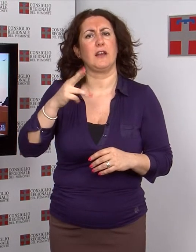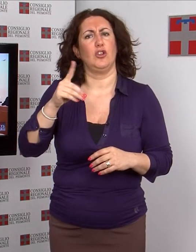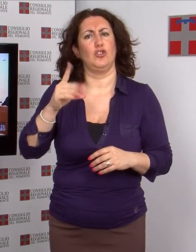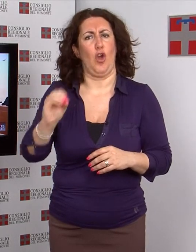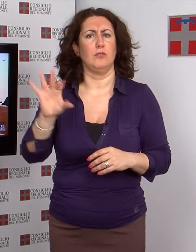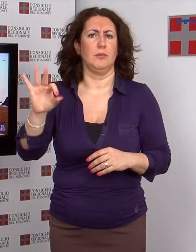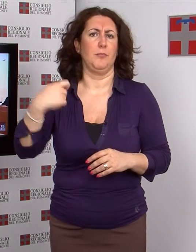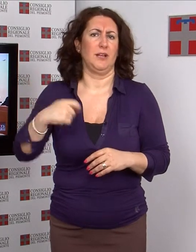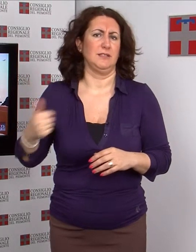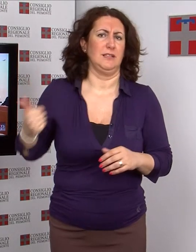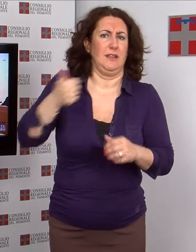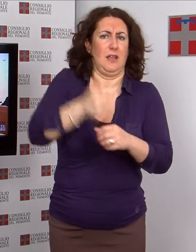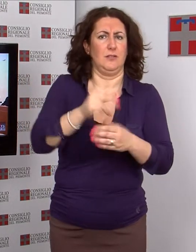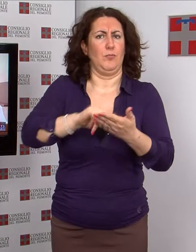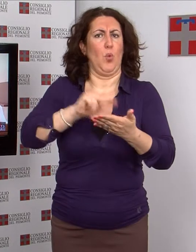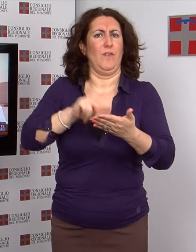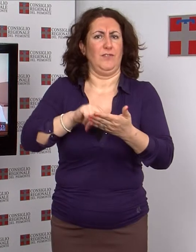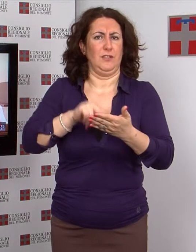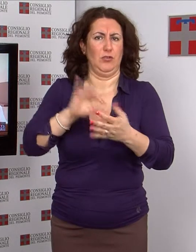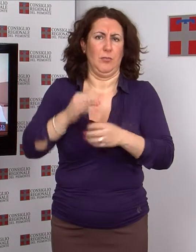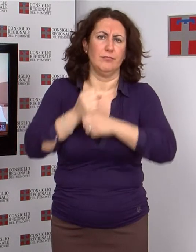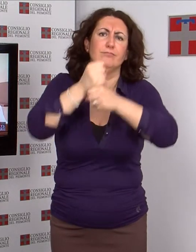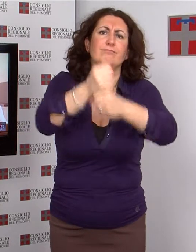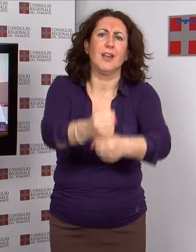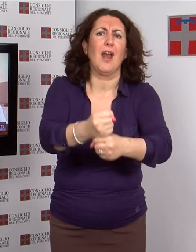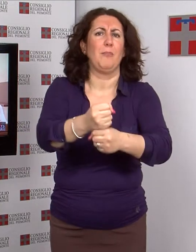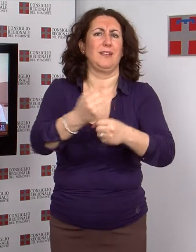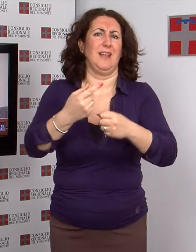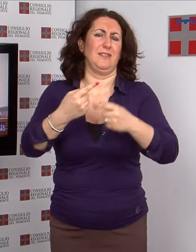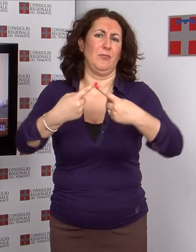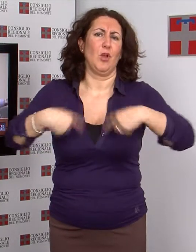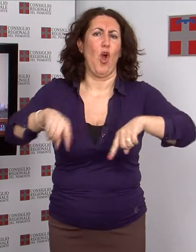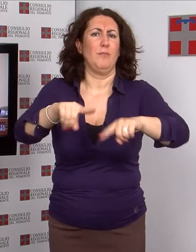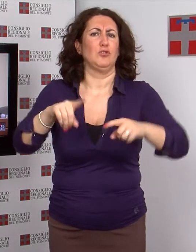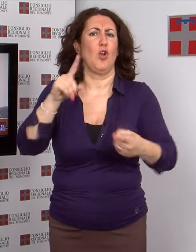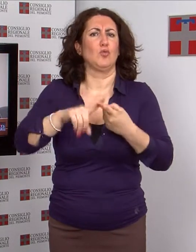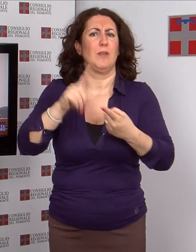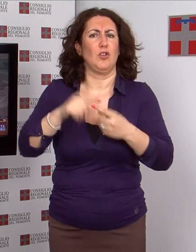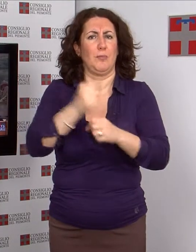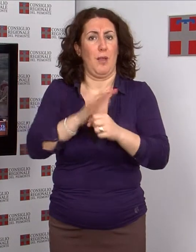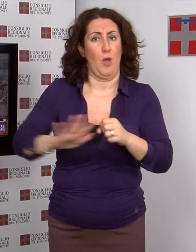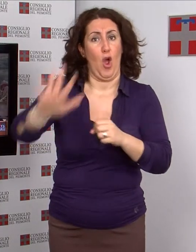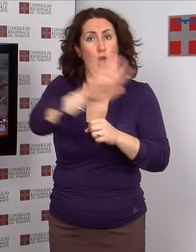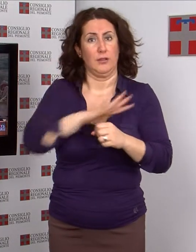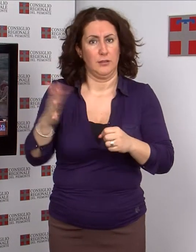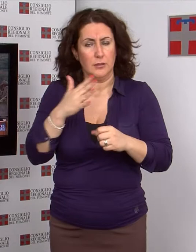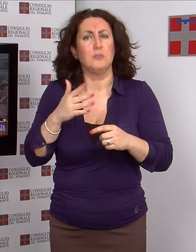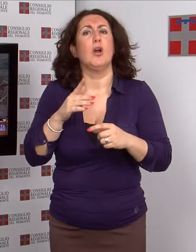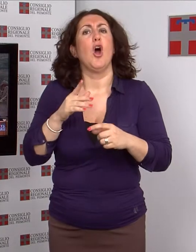rappresentanza dell'associazione consumatori Piemonte dopo le votazioni La consulta ha approvato il piano di attività per il 2013 primo